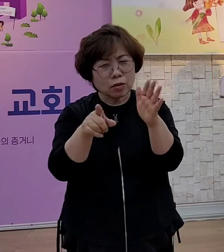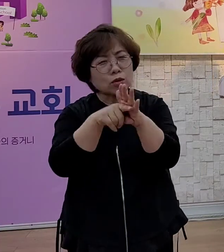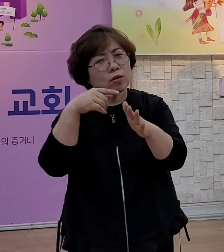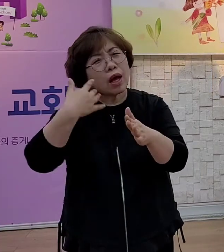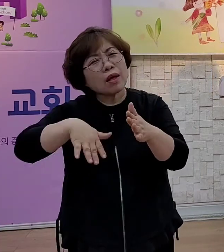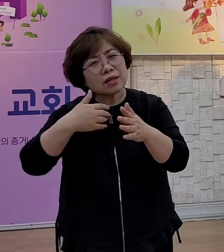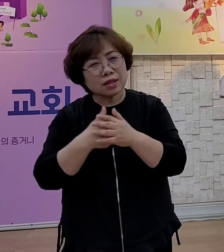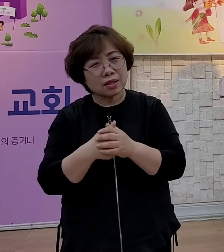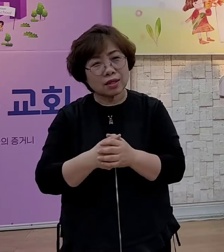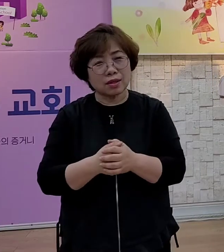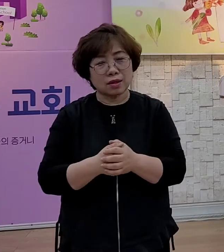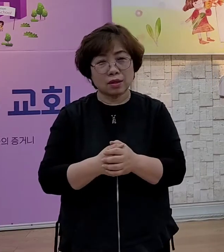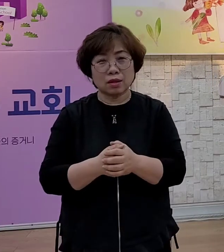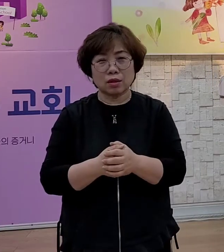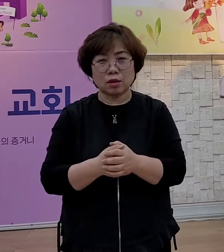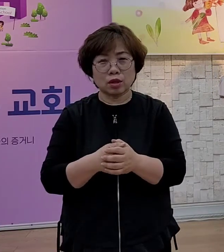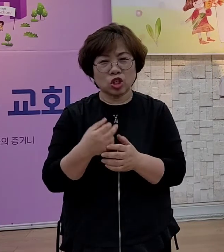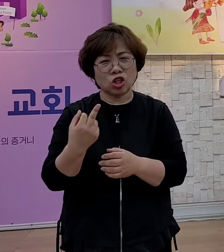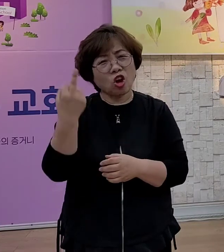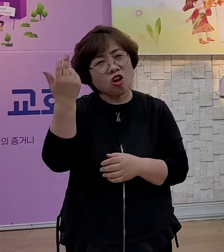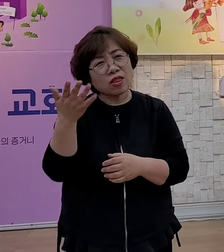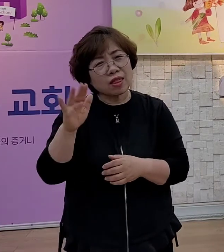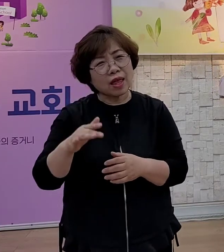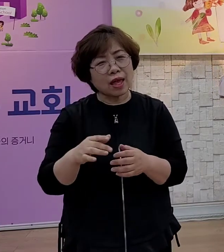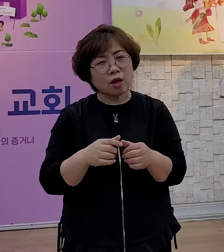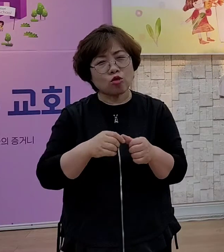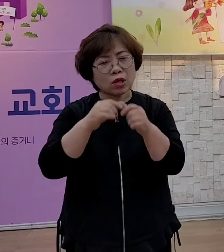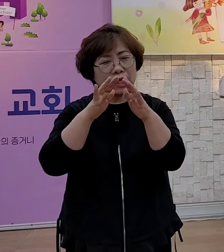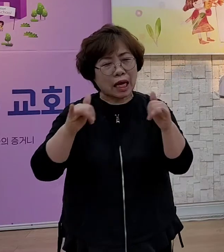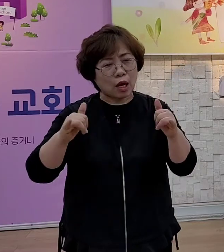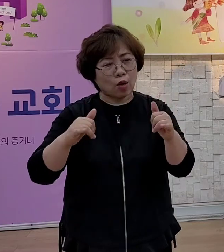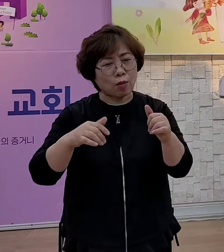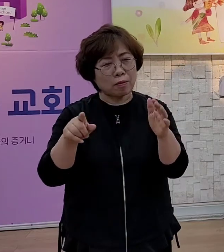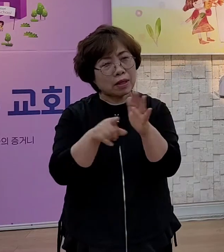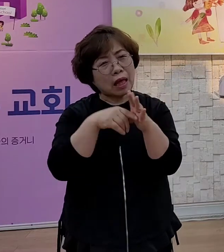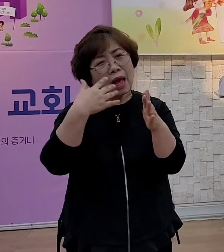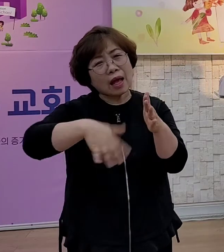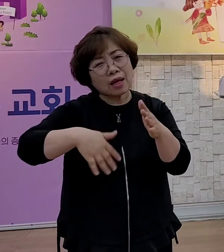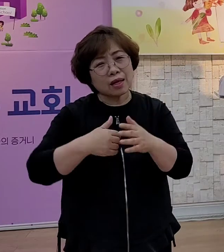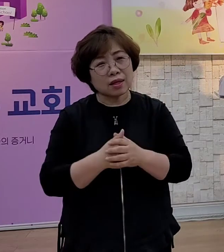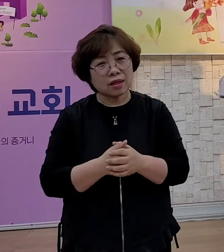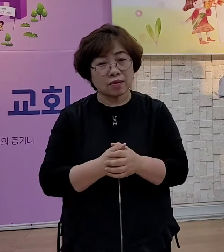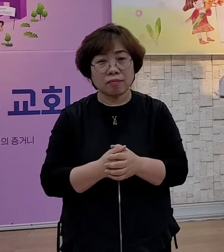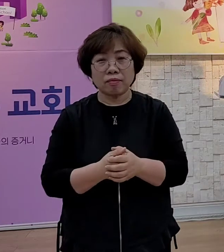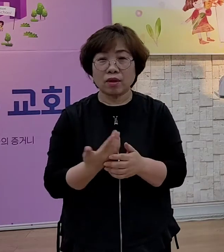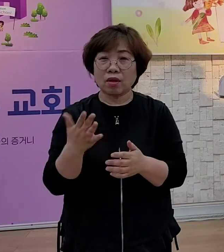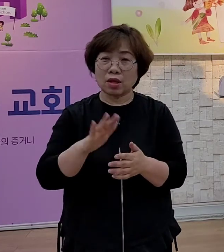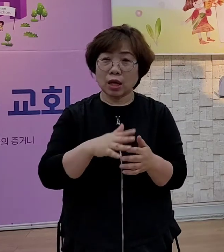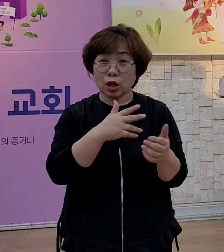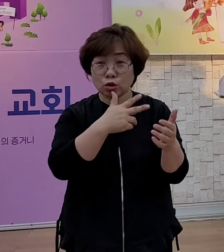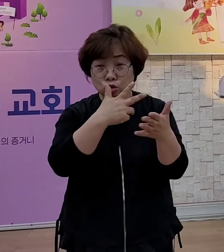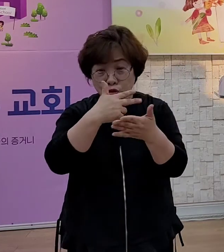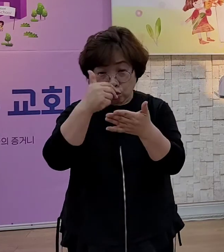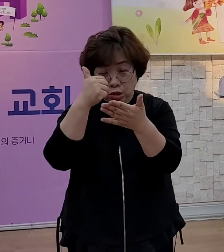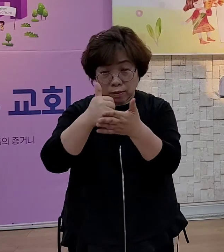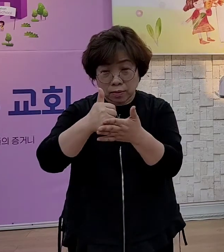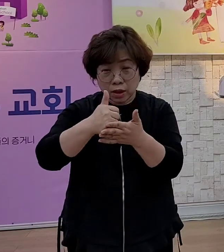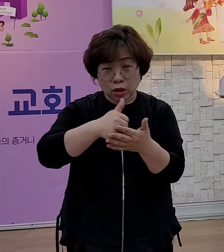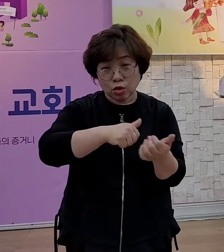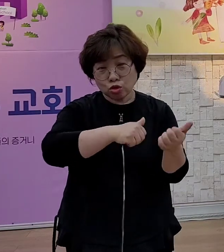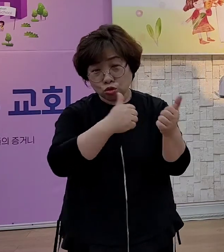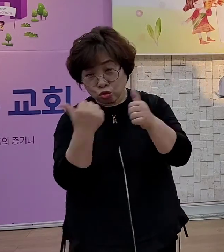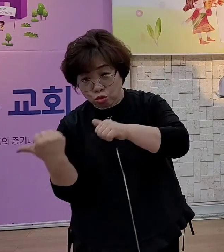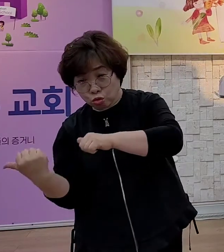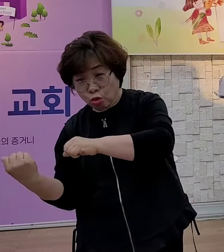그랬어요. 미쳤다고. 저 우리 형인데 지금 왜 저래 샀나 하면서 안 믿었어요. 그런데 주님의 그 죽으심과